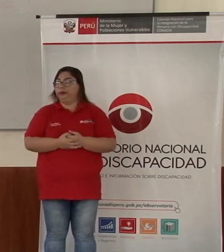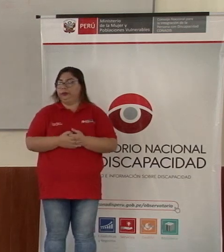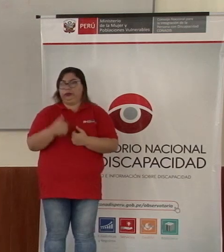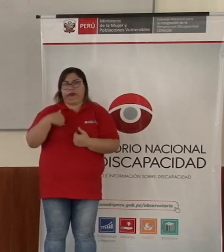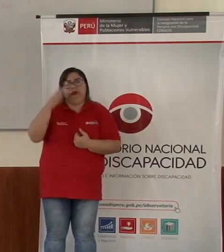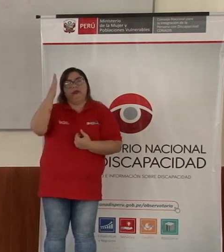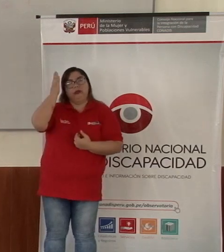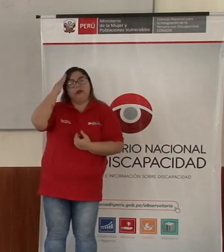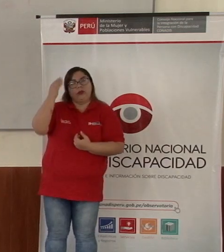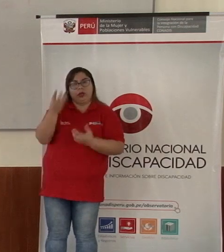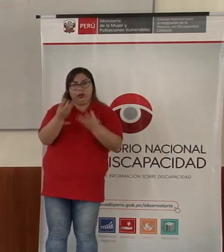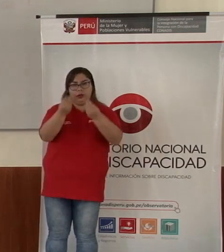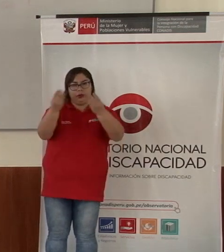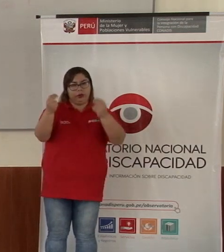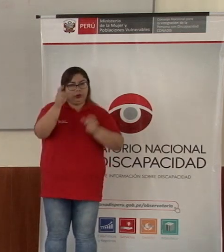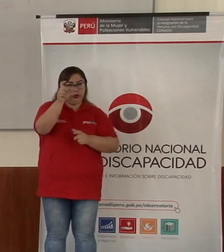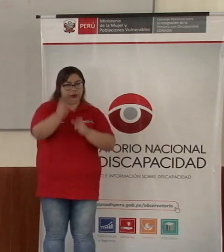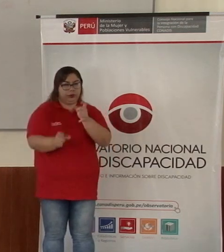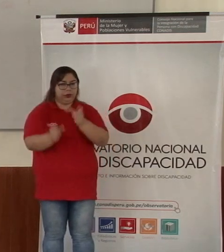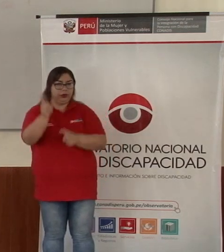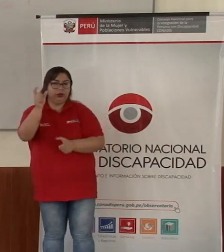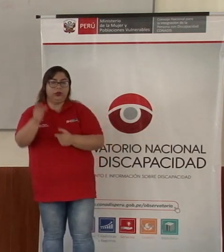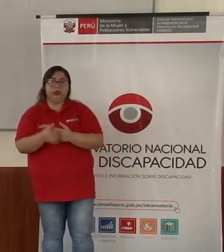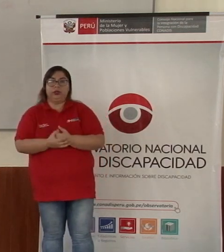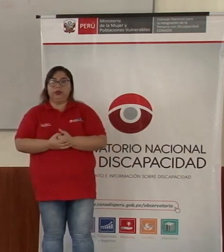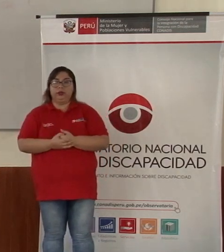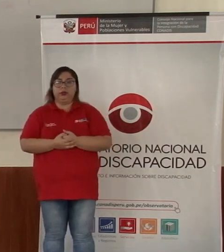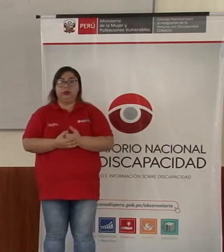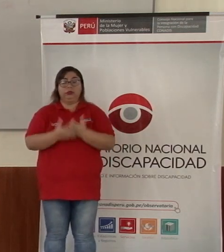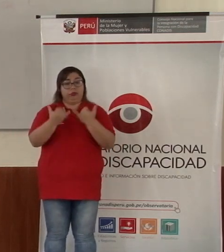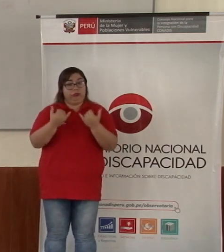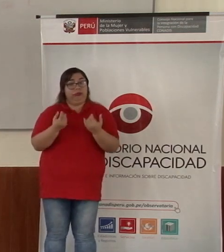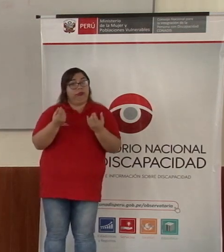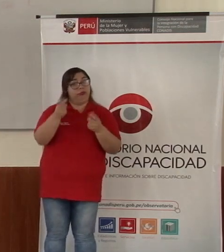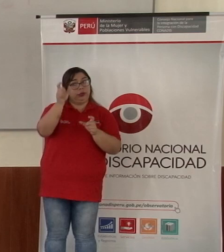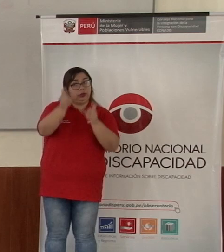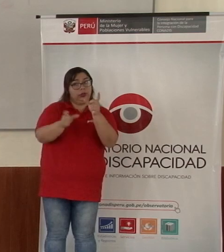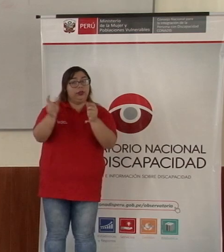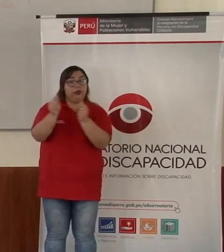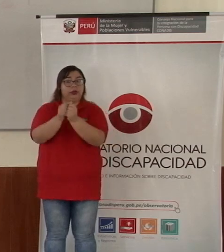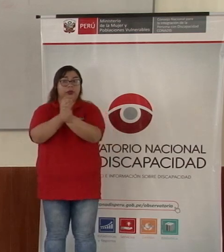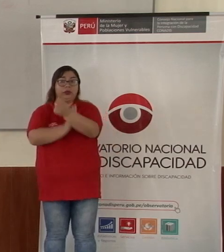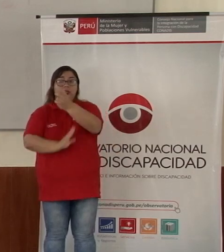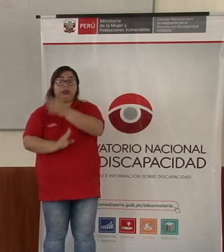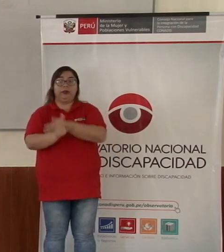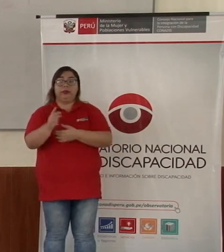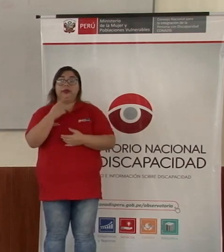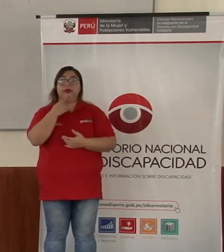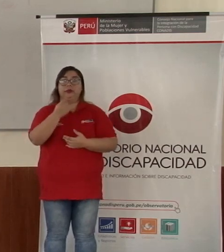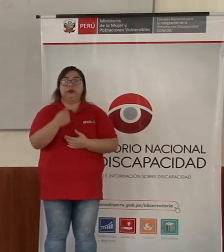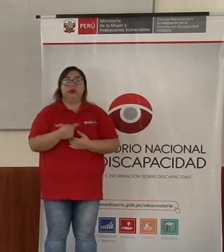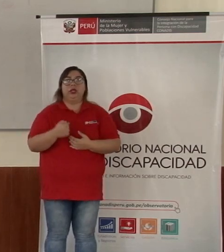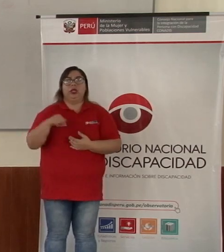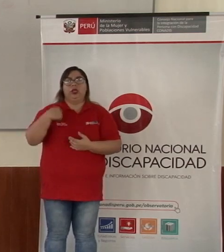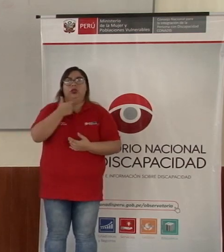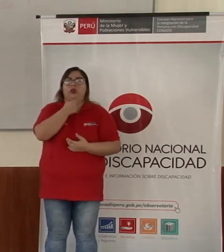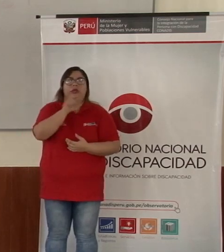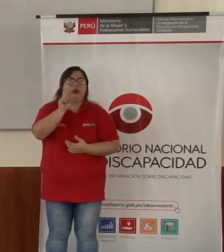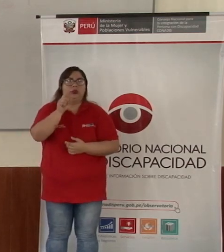sé que a muchas personas, sobre todo a las personas con discapacidad, no les gusta la palabra